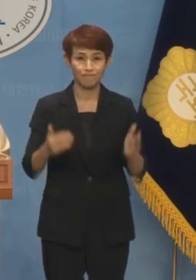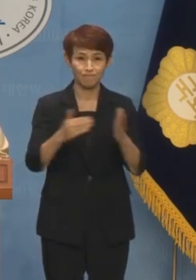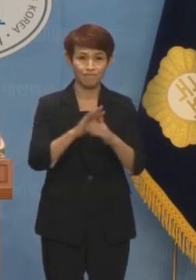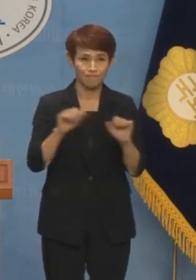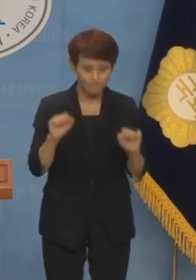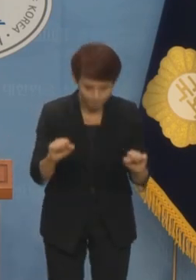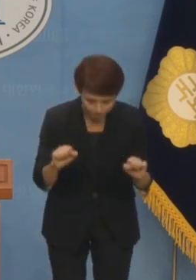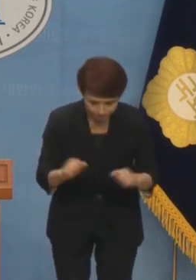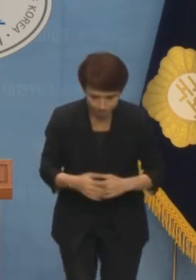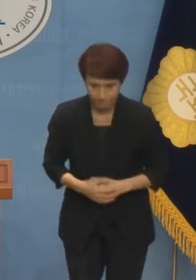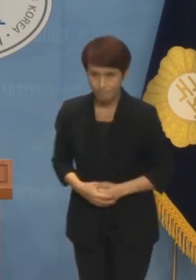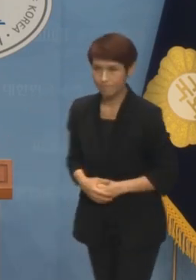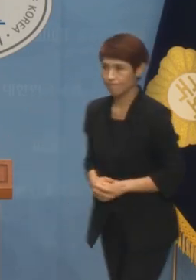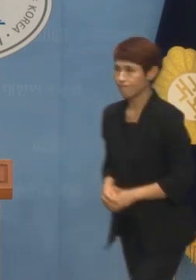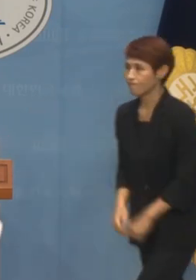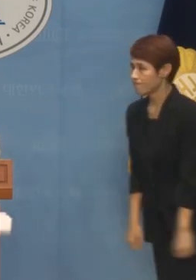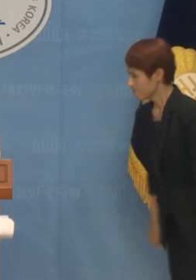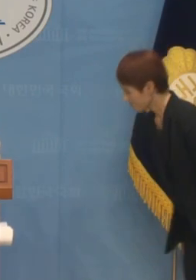이상입니다.